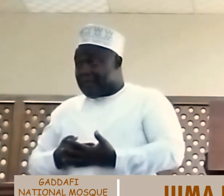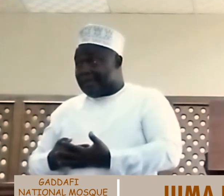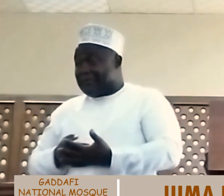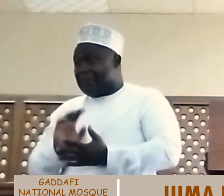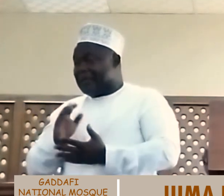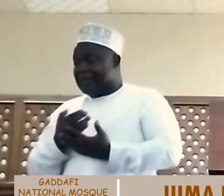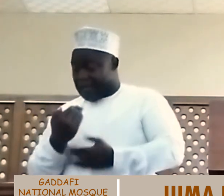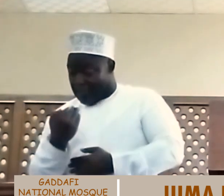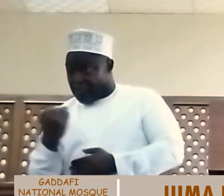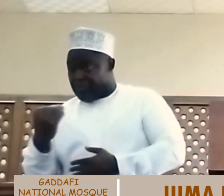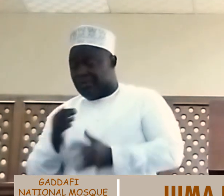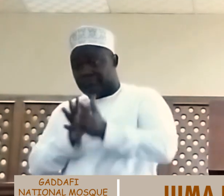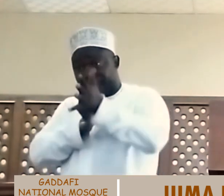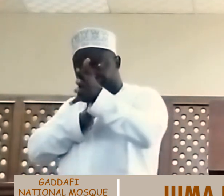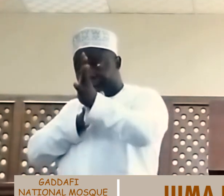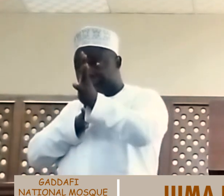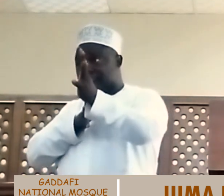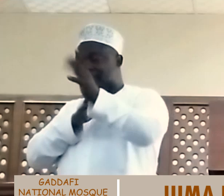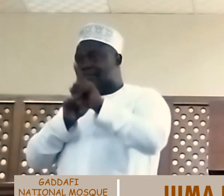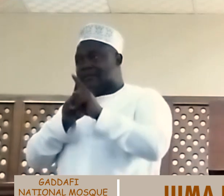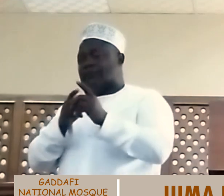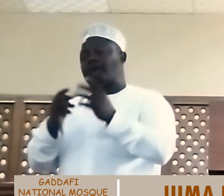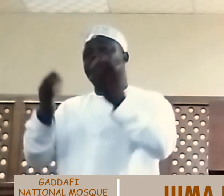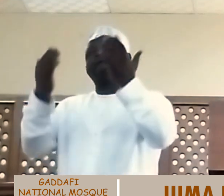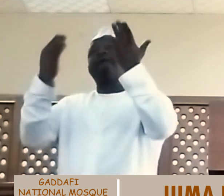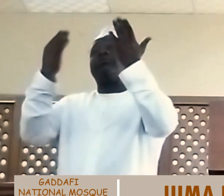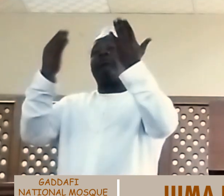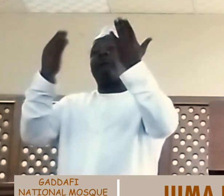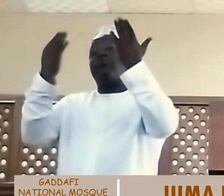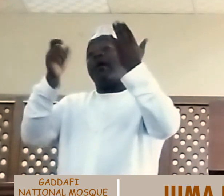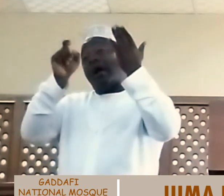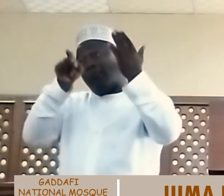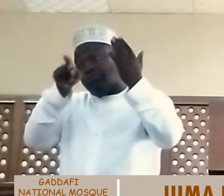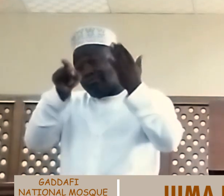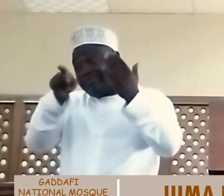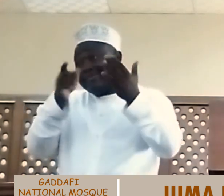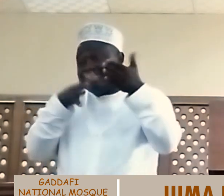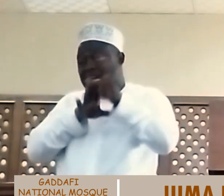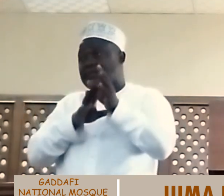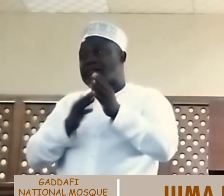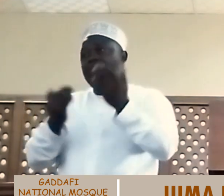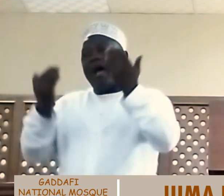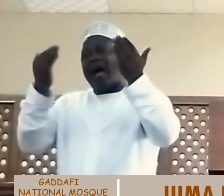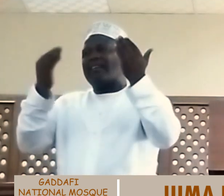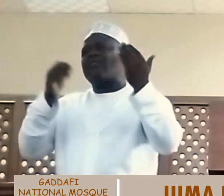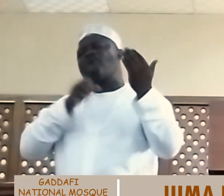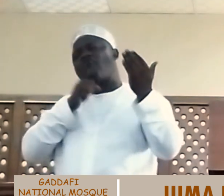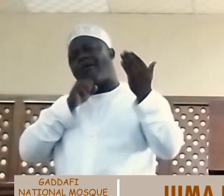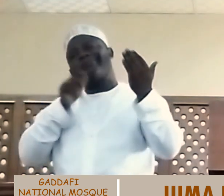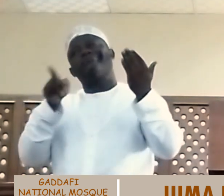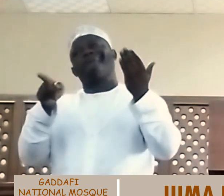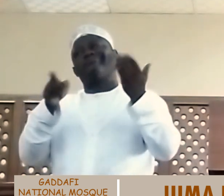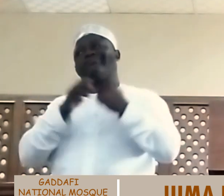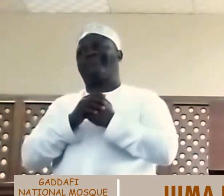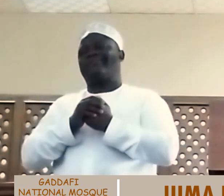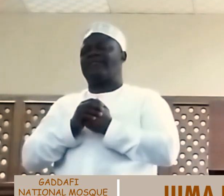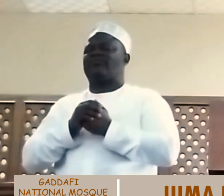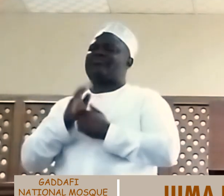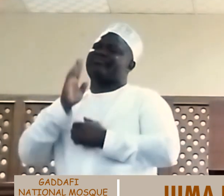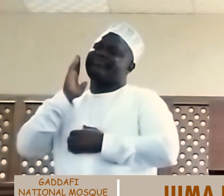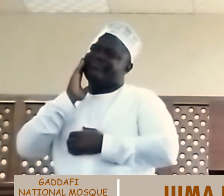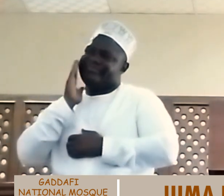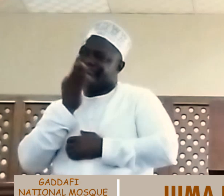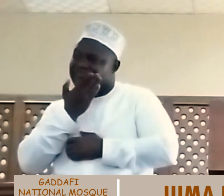mulongoofu asobola okumuwanikira emikono n'amusabira aga nti ayi Allah muzeeyi wange